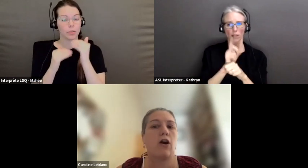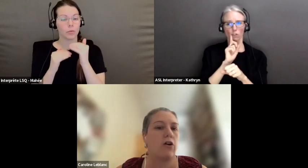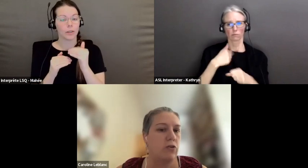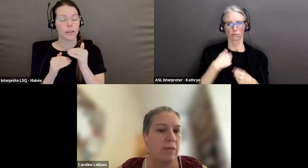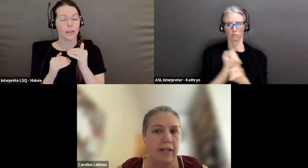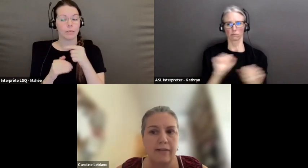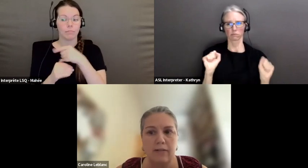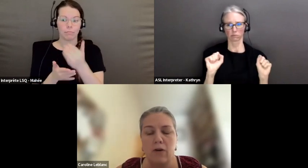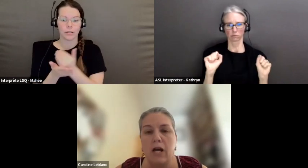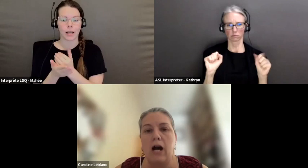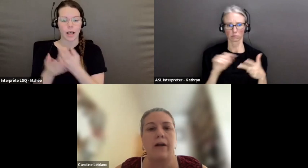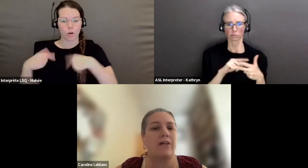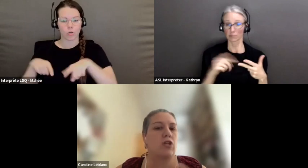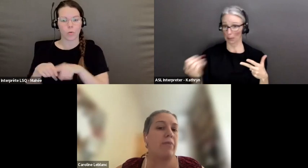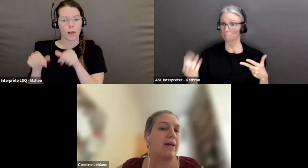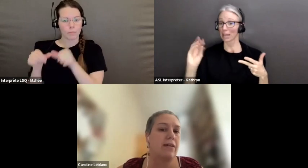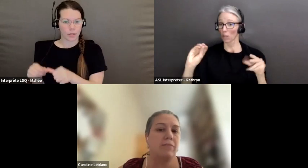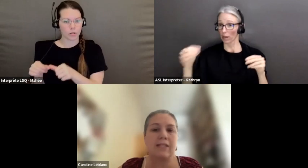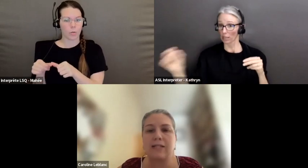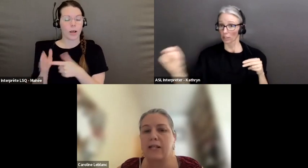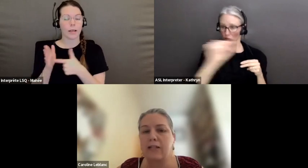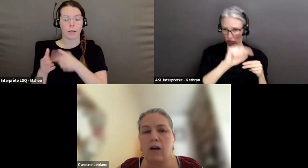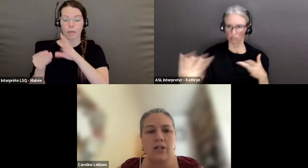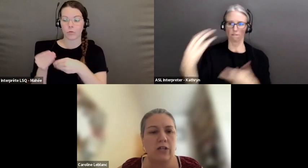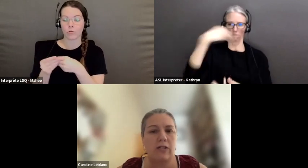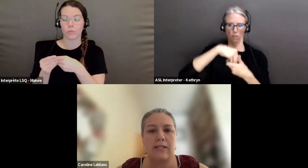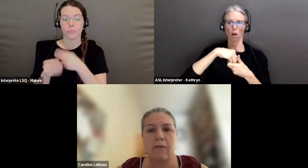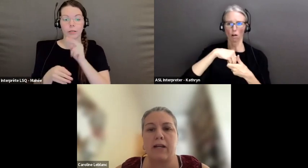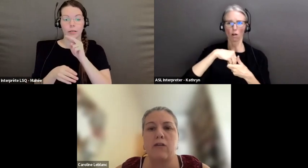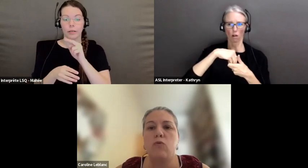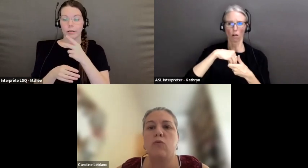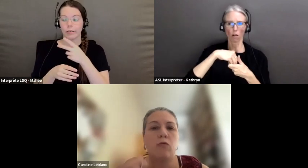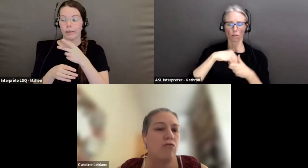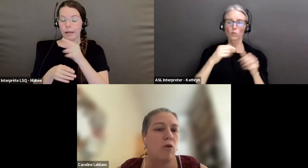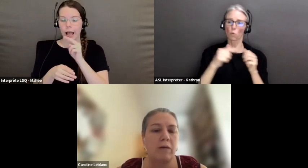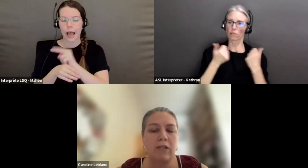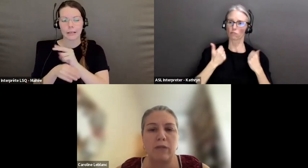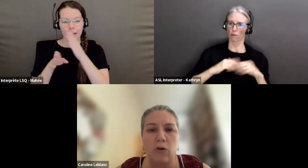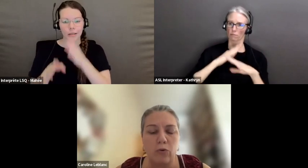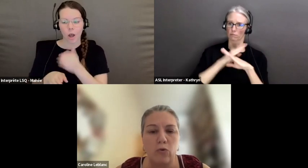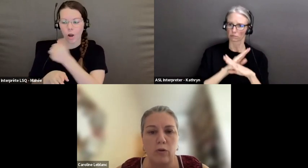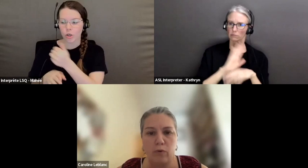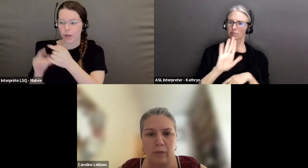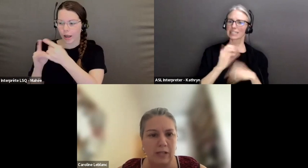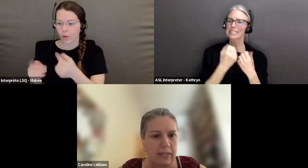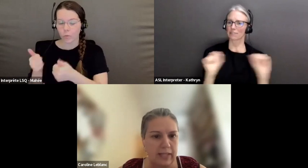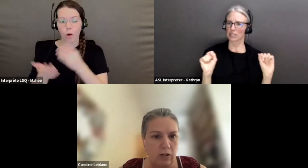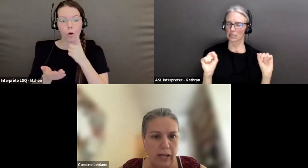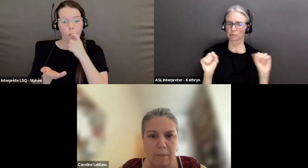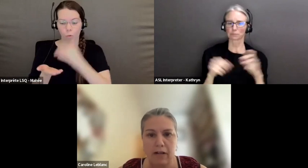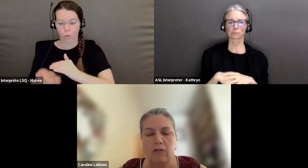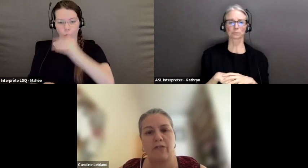garder leur lieu d'habitation, en ajoutant par exemple des inspecteurs à chacune des abris ou voire même des bidons d'eau là, pour